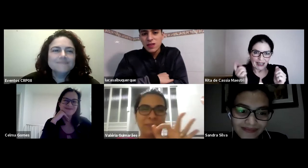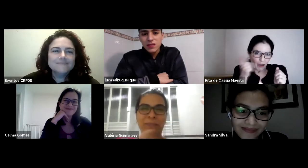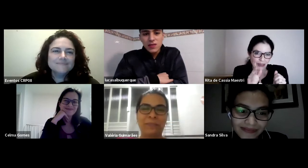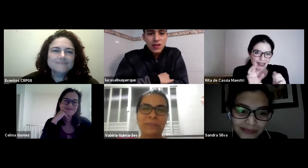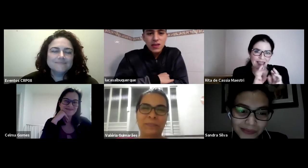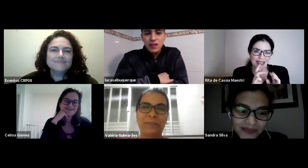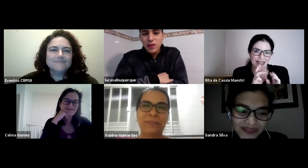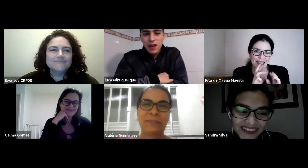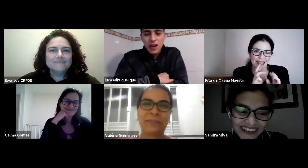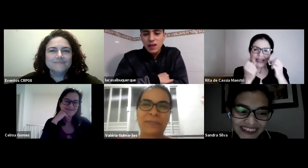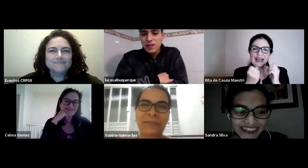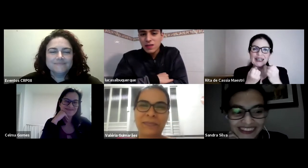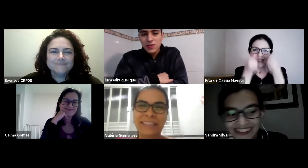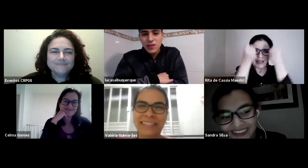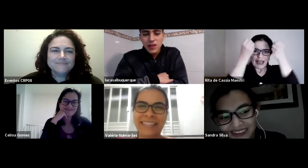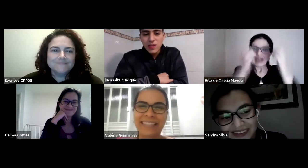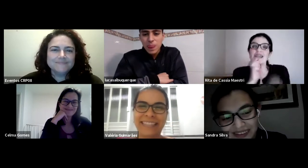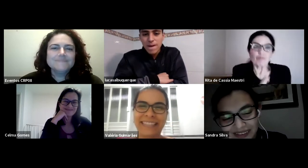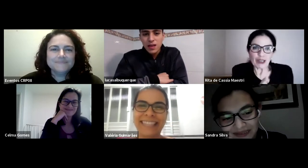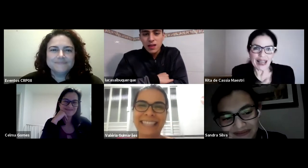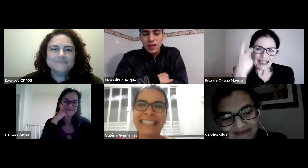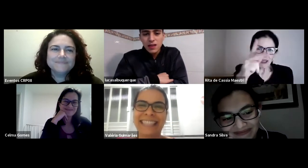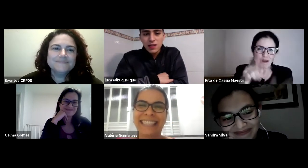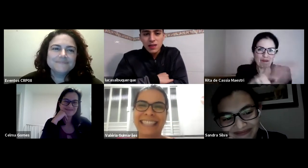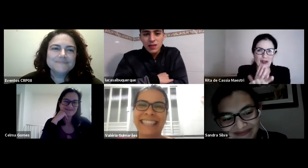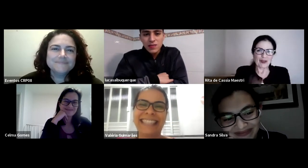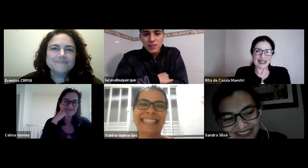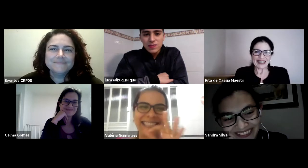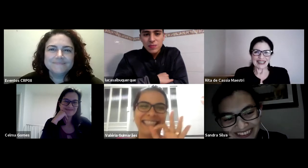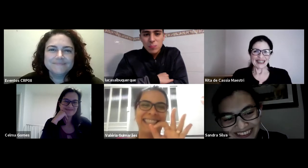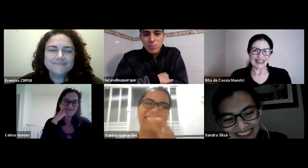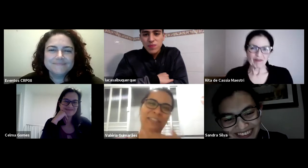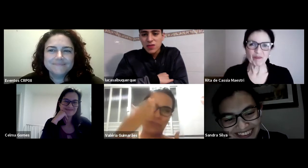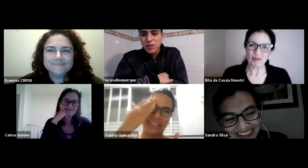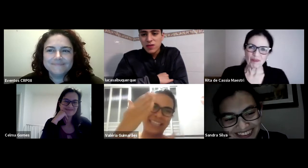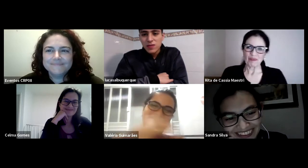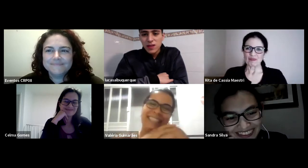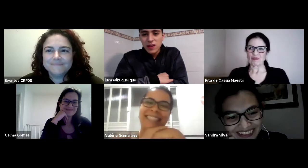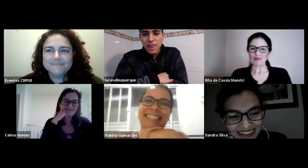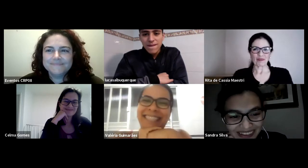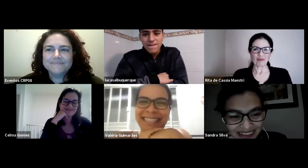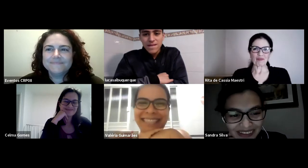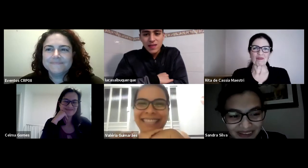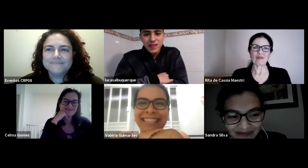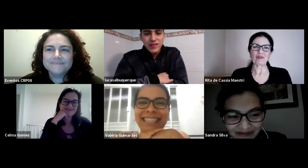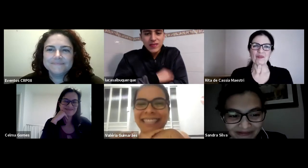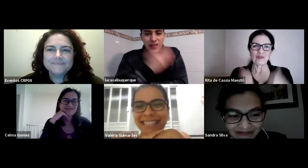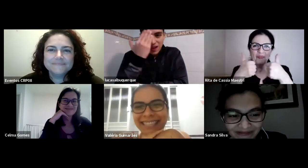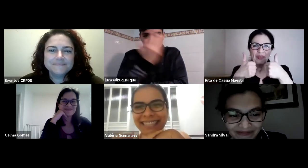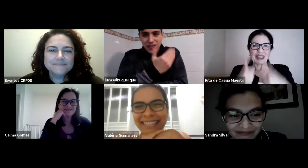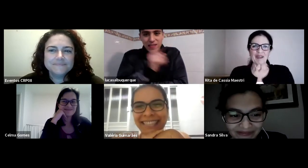Não sei se consegui explicar, conseguir responder a sua pergunta.